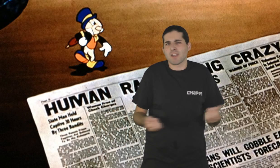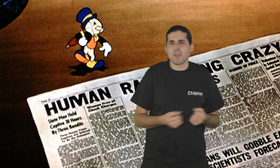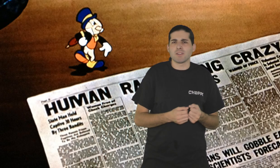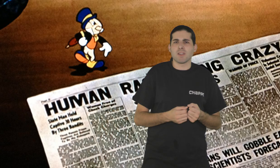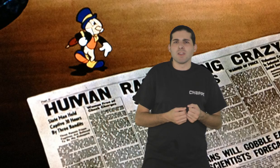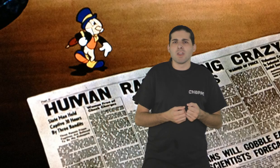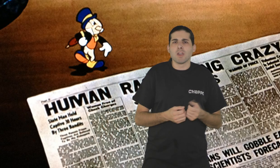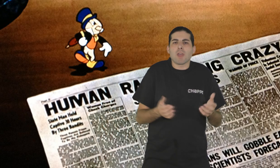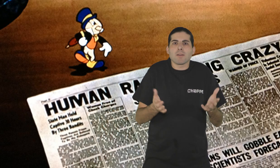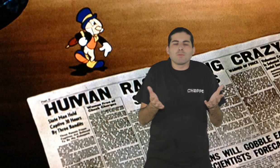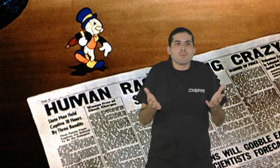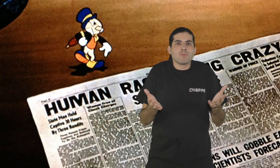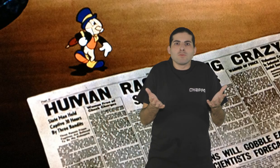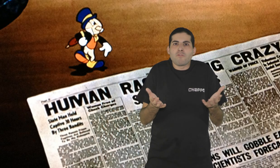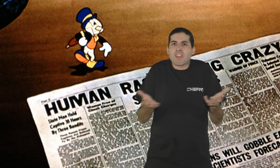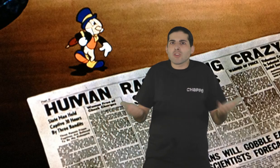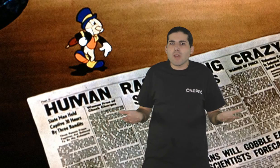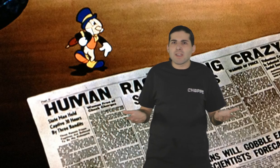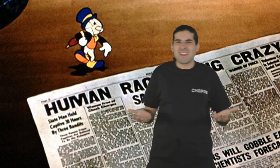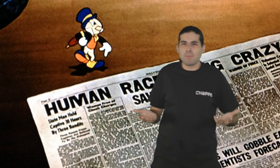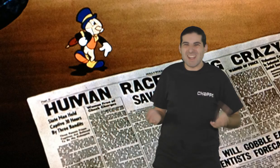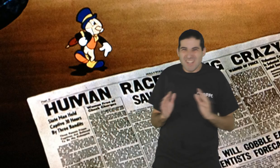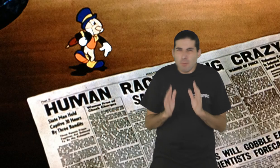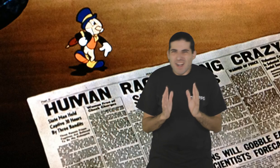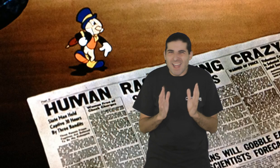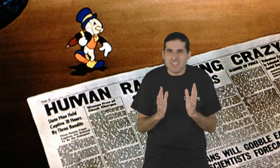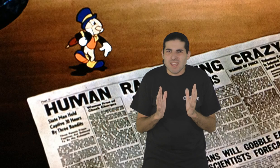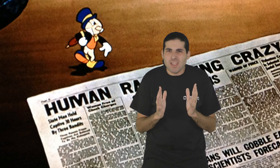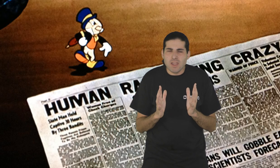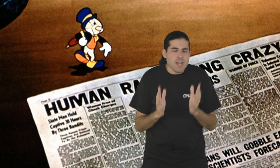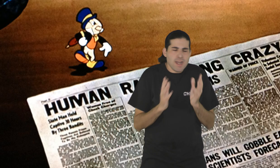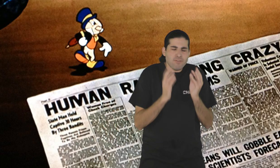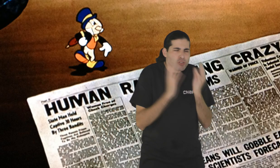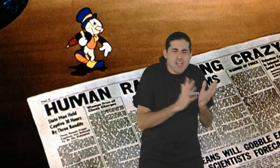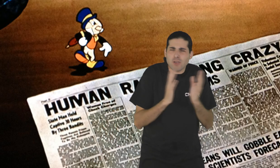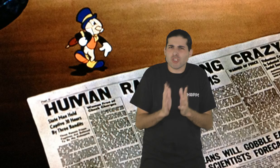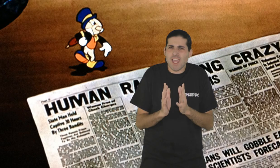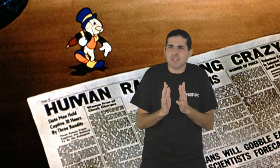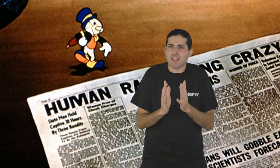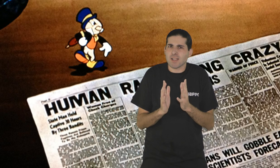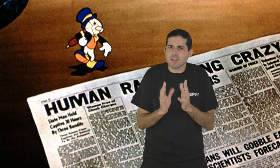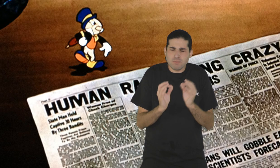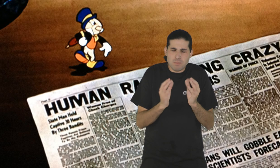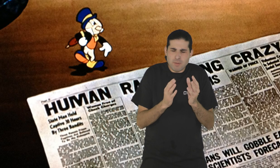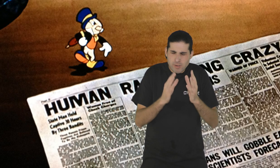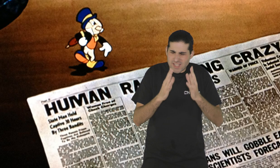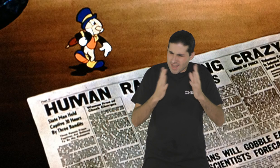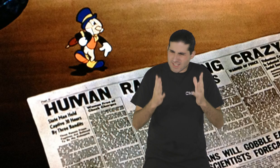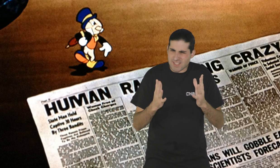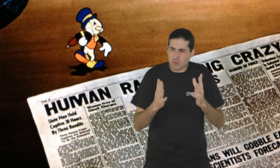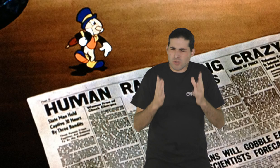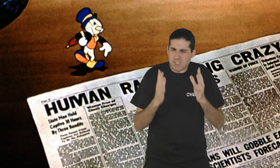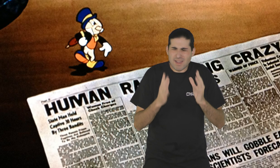Noè praticamente. Cioè un fricchettone incredibile, il grillo parlante, la voce della coscienza, me